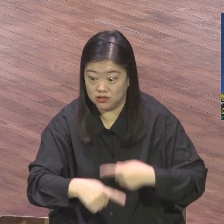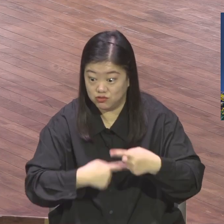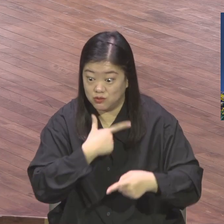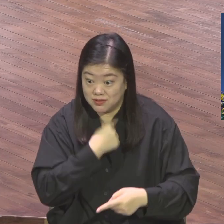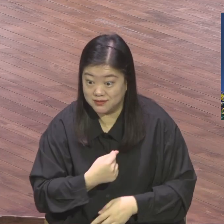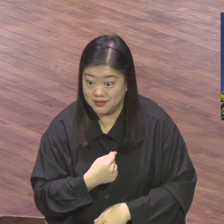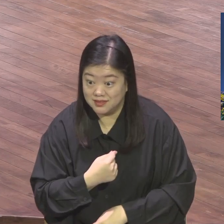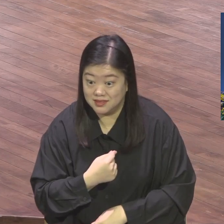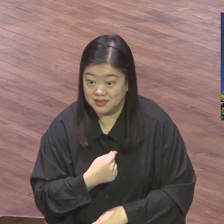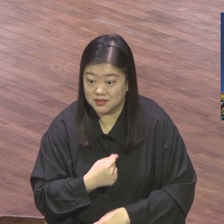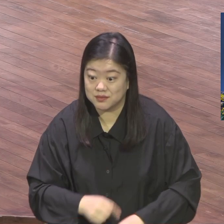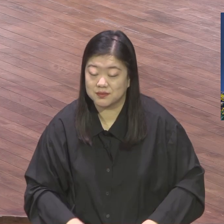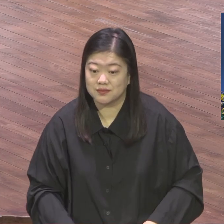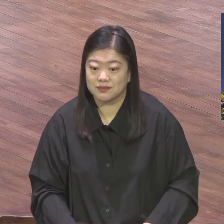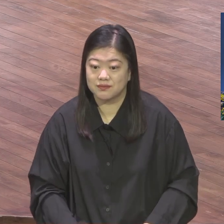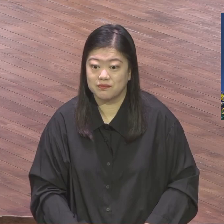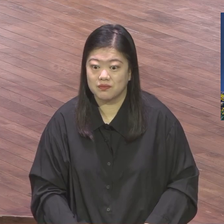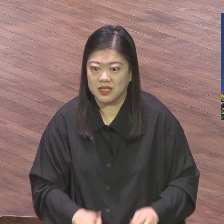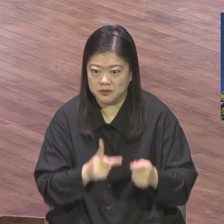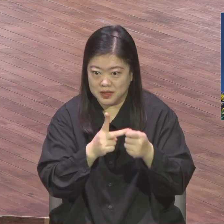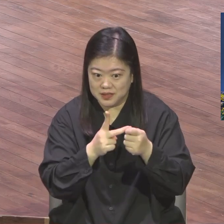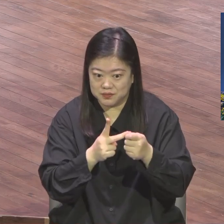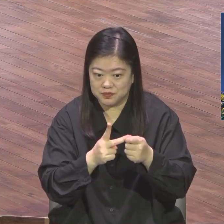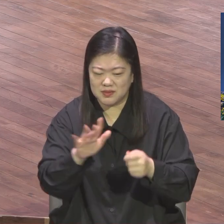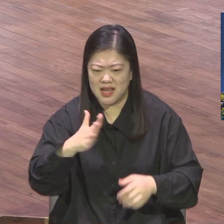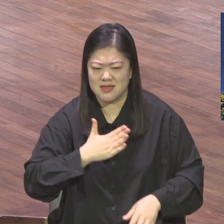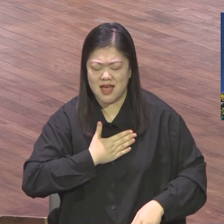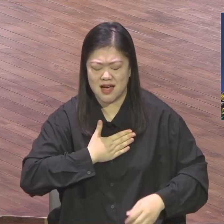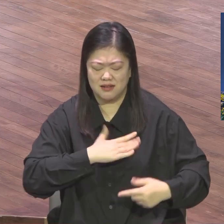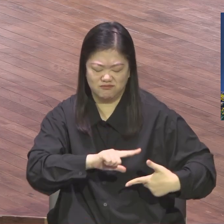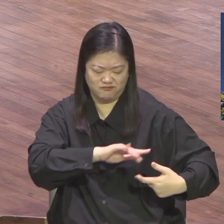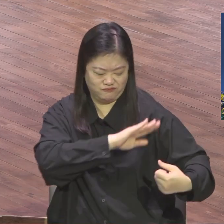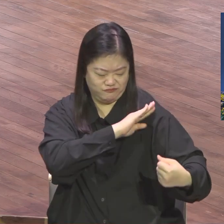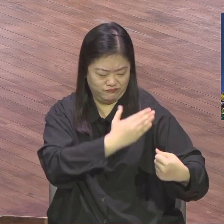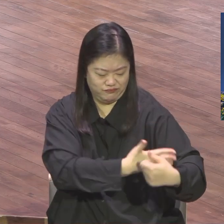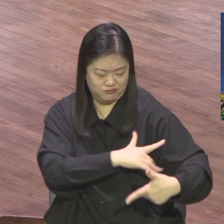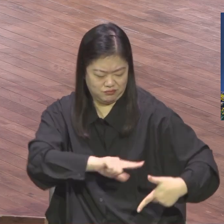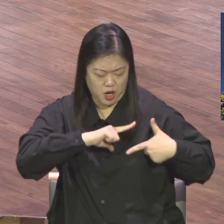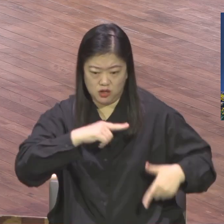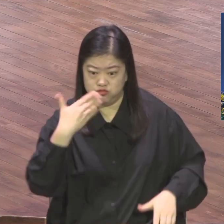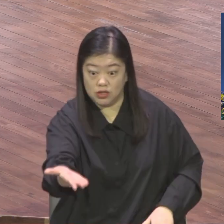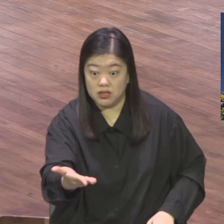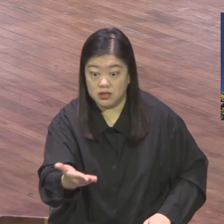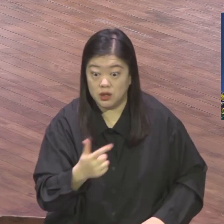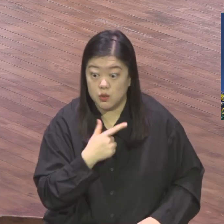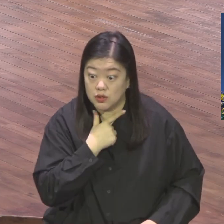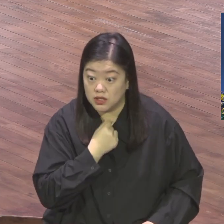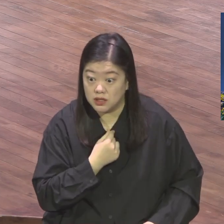내가 너에게 힘 있는 권력을 주겠다.